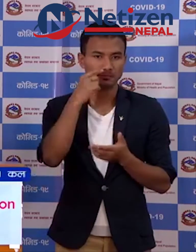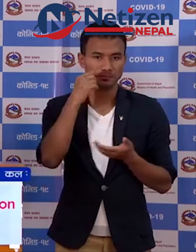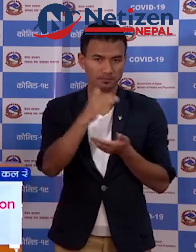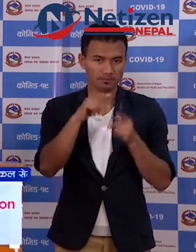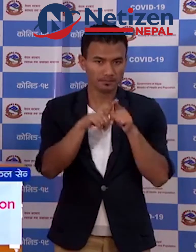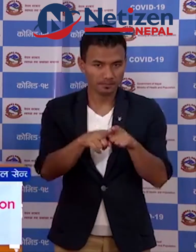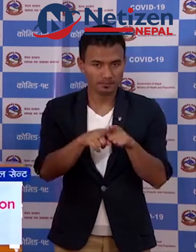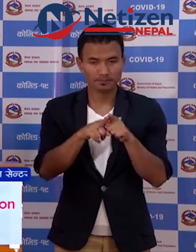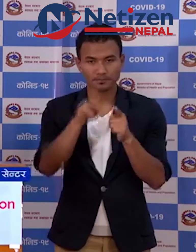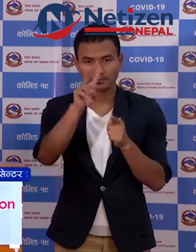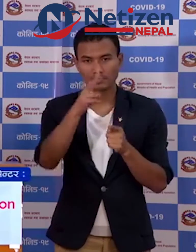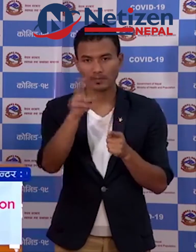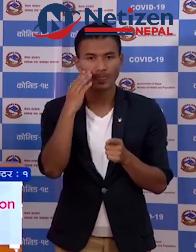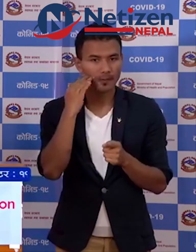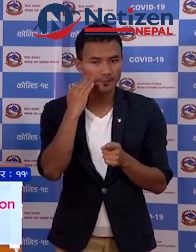1 बालिकासहित